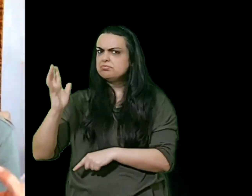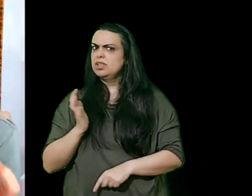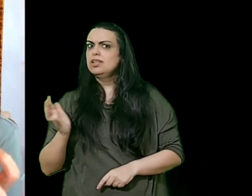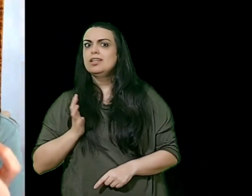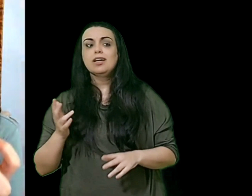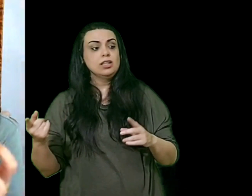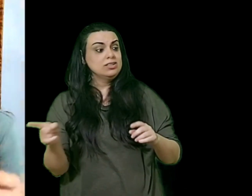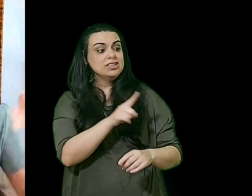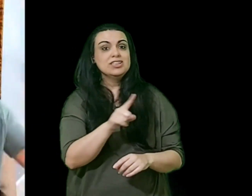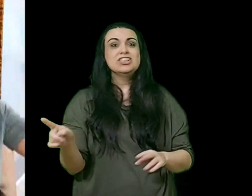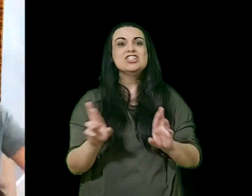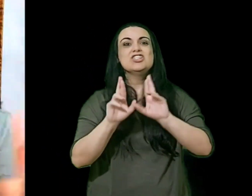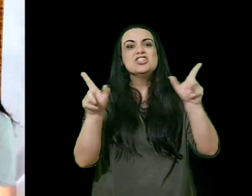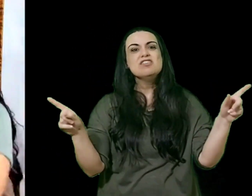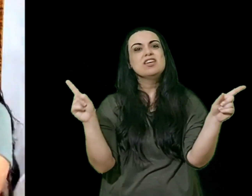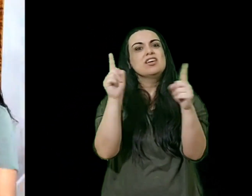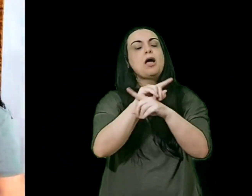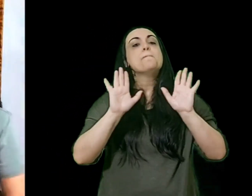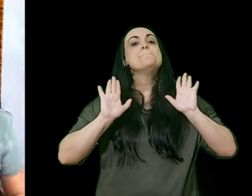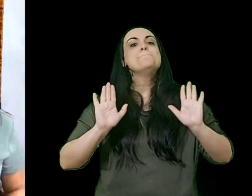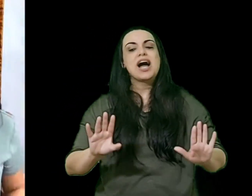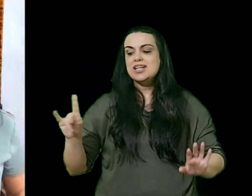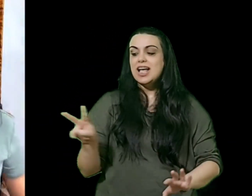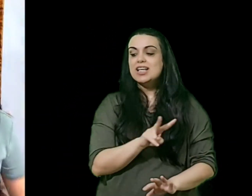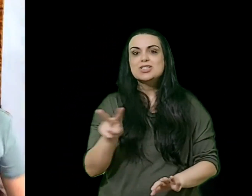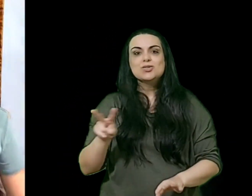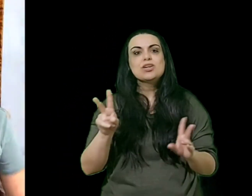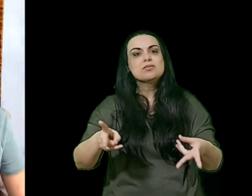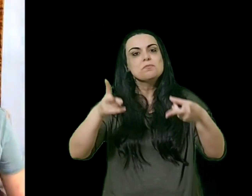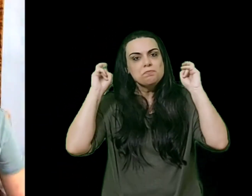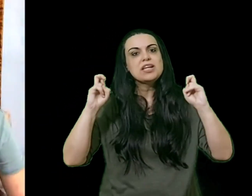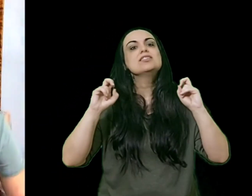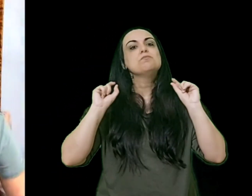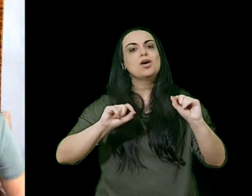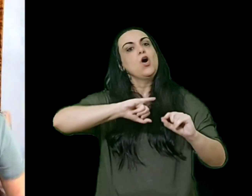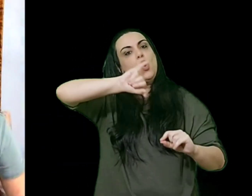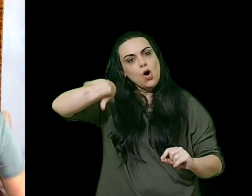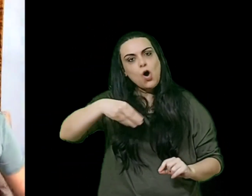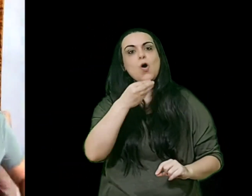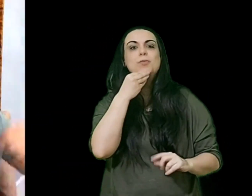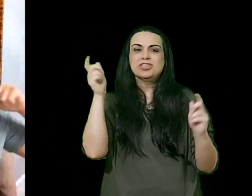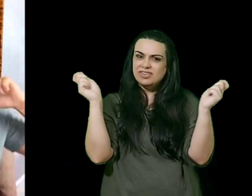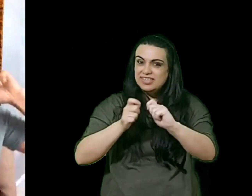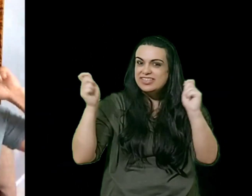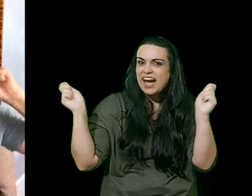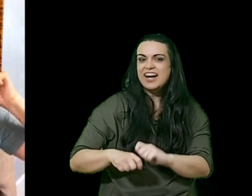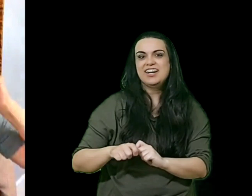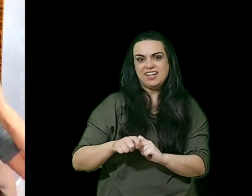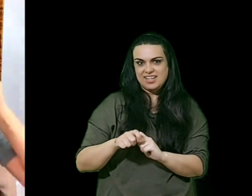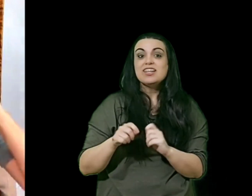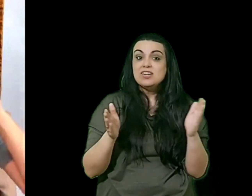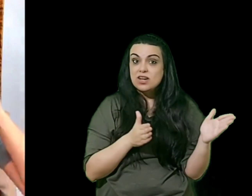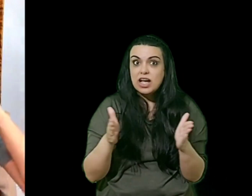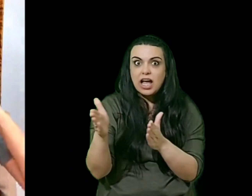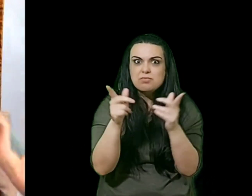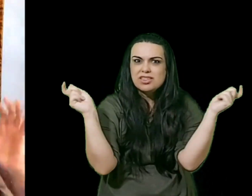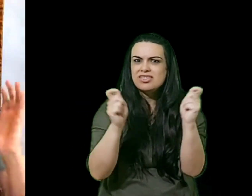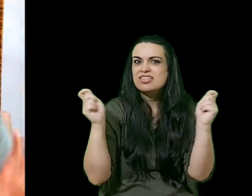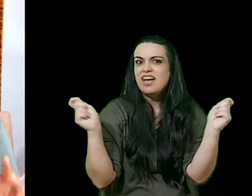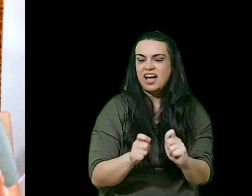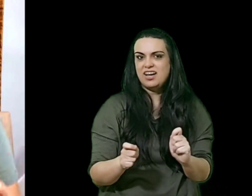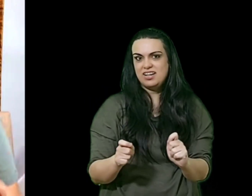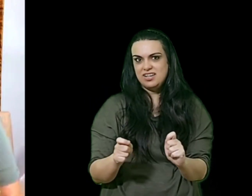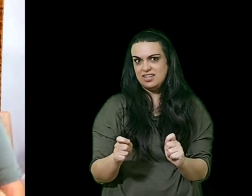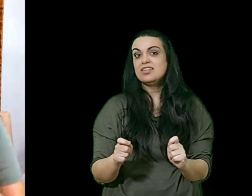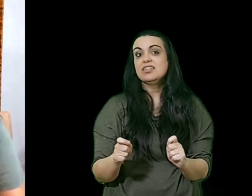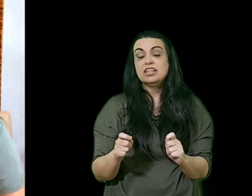E ambas compreendendo que o vento era oportuno, que a oportunidade estava diante delas, que aquilo era favorável.